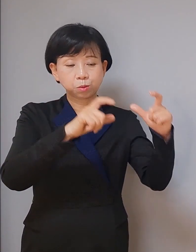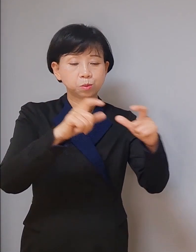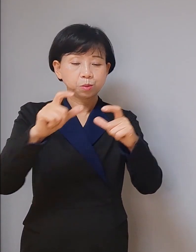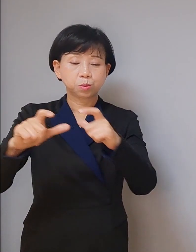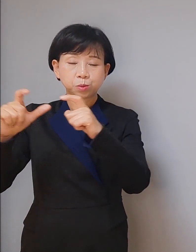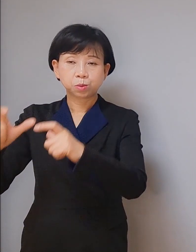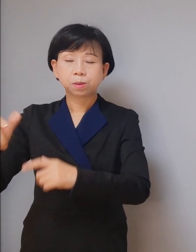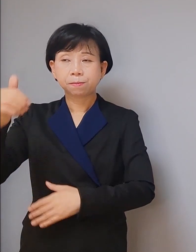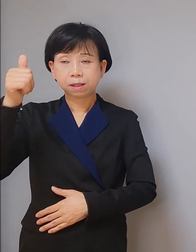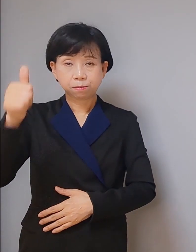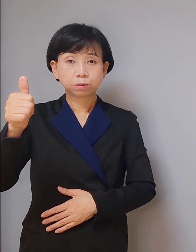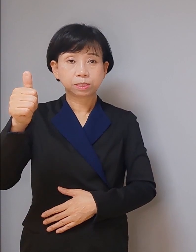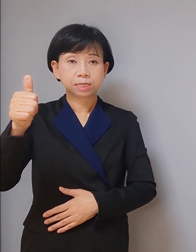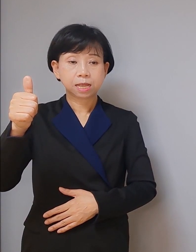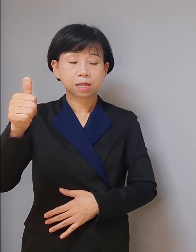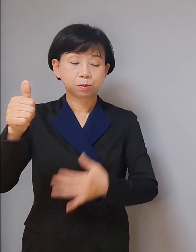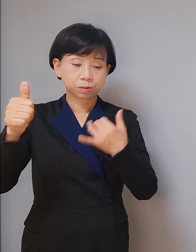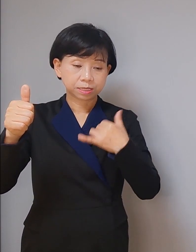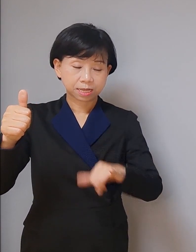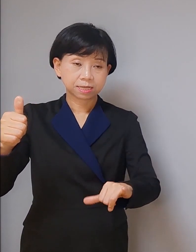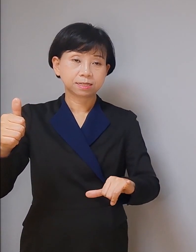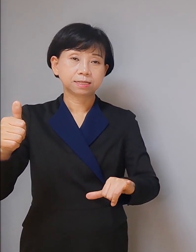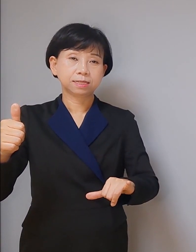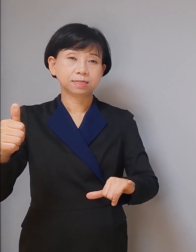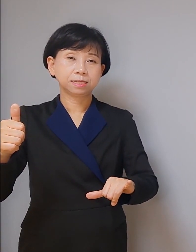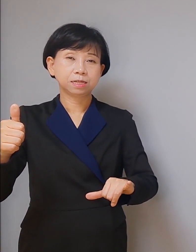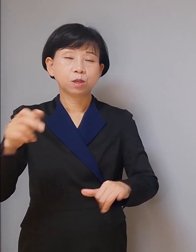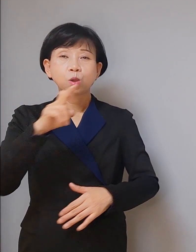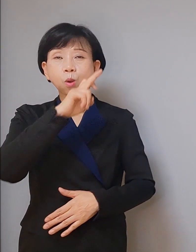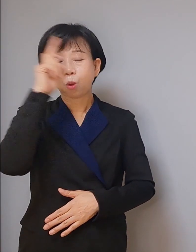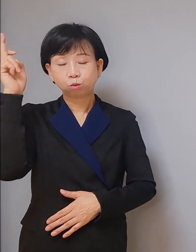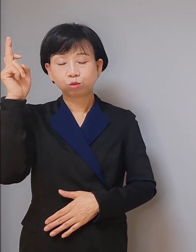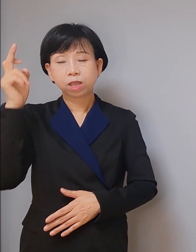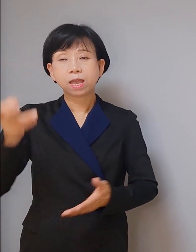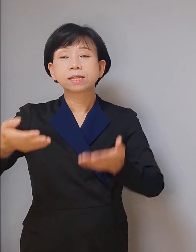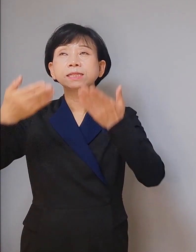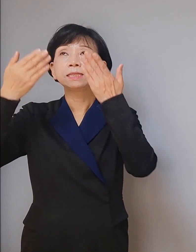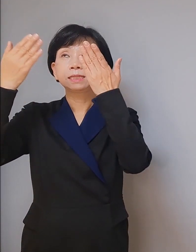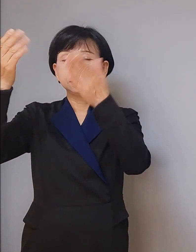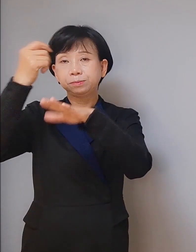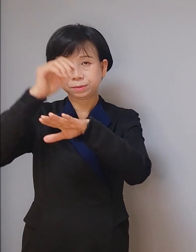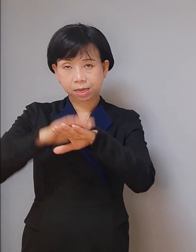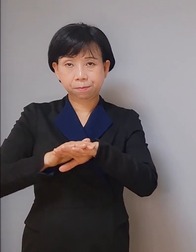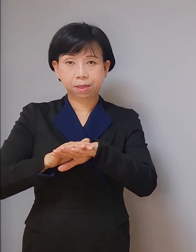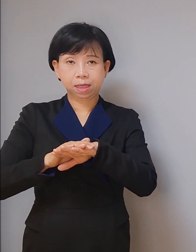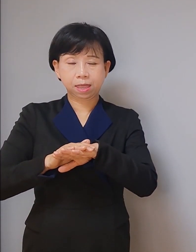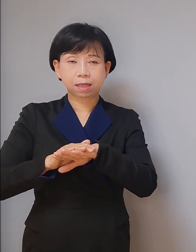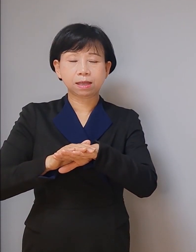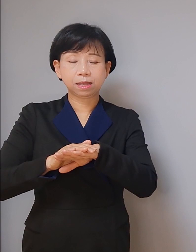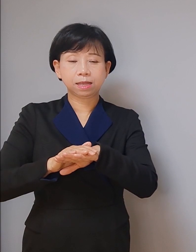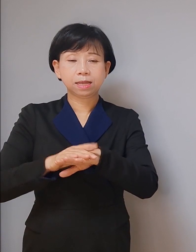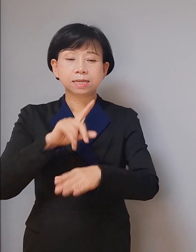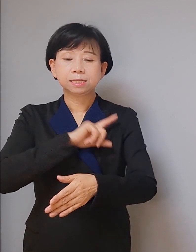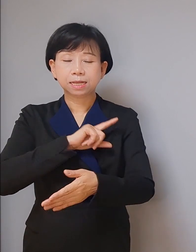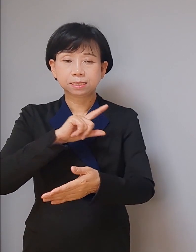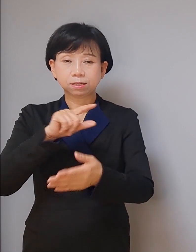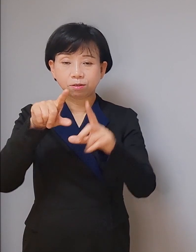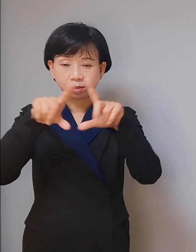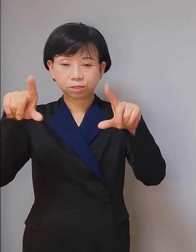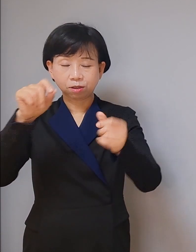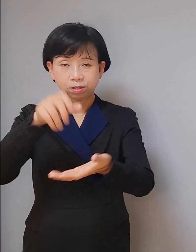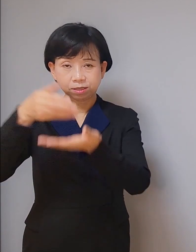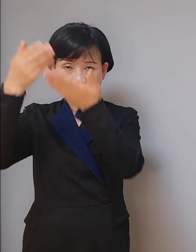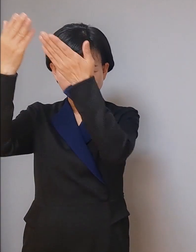마을 목자들과 다음 세대에서 오후에 드림 예배로 하나님 앞에 올려드리는 시간을 가질